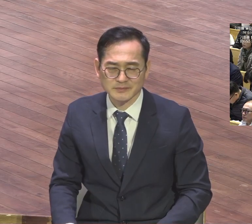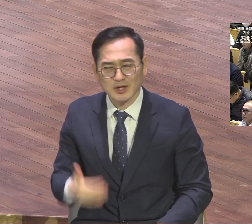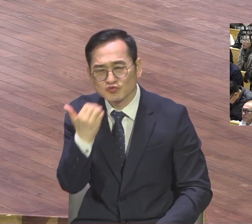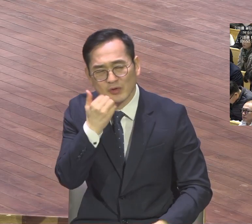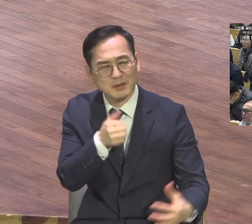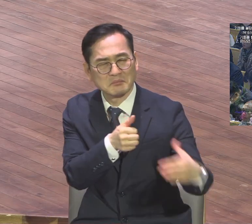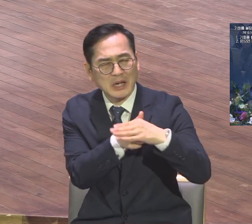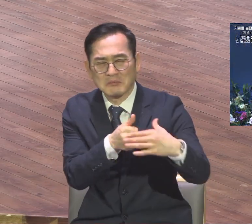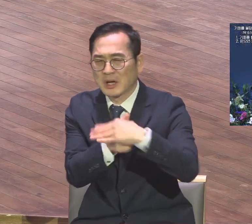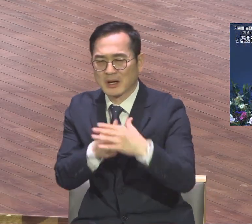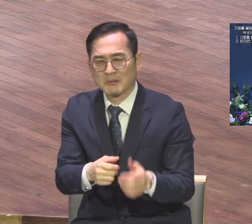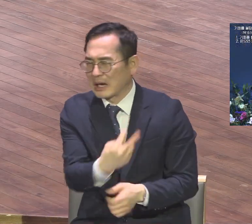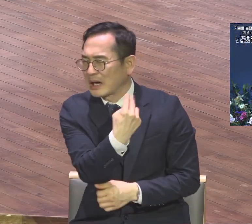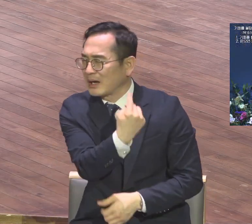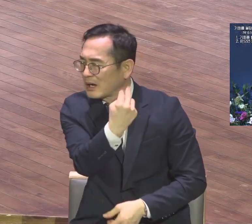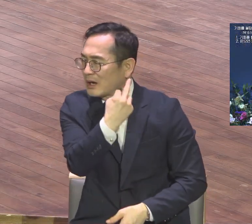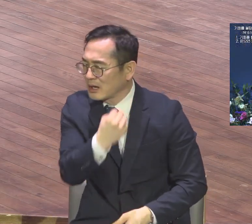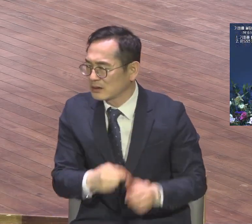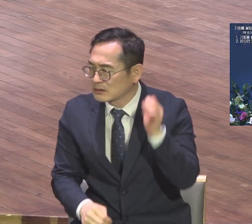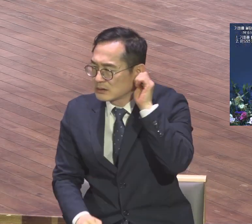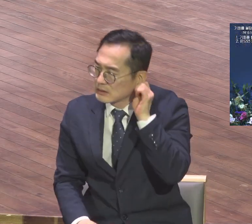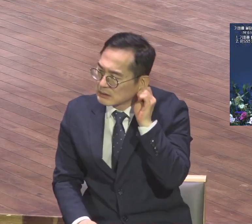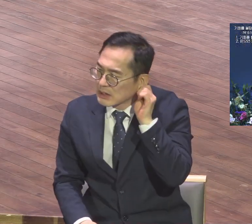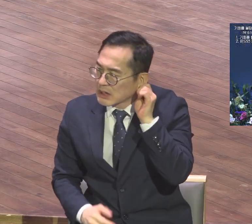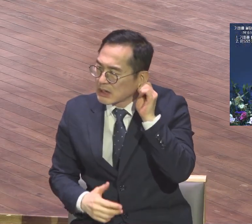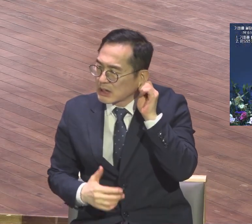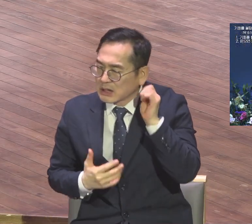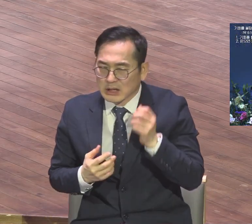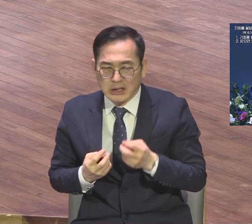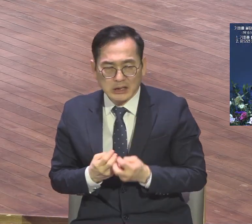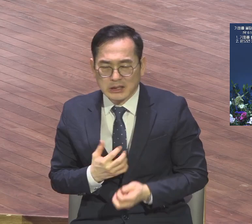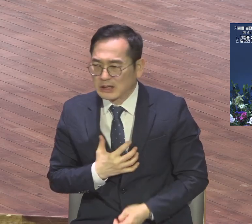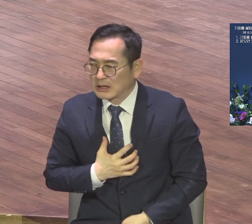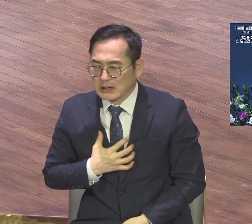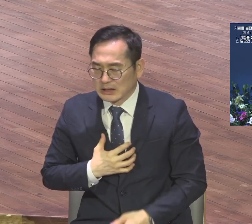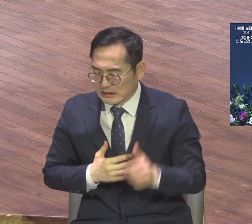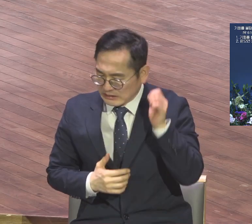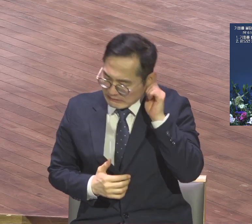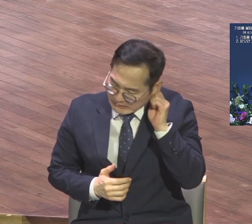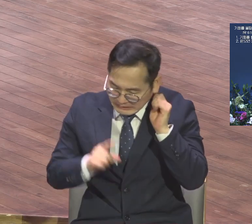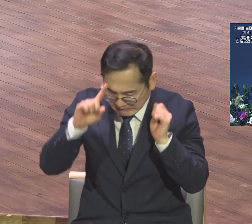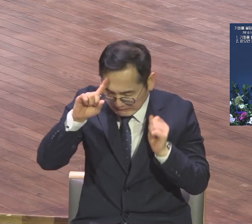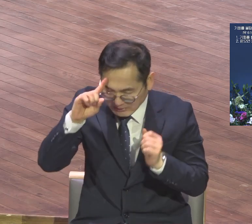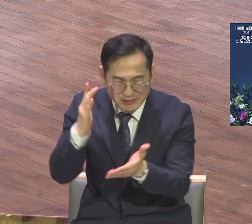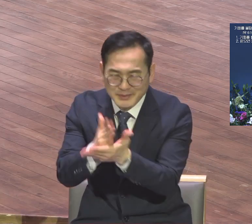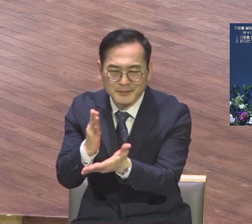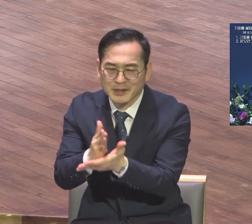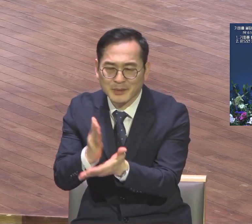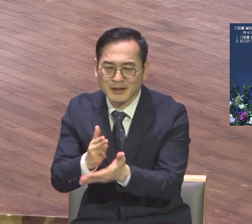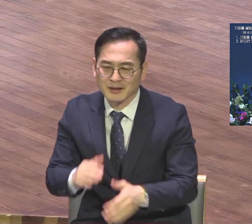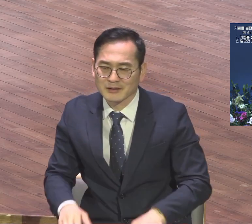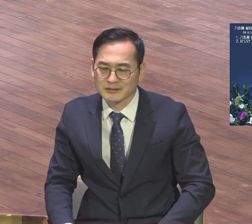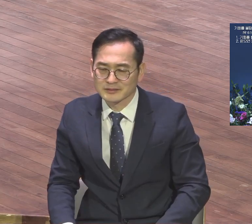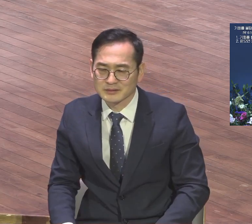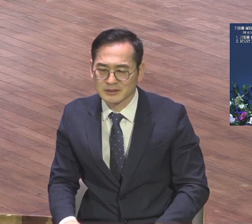했다, 이런 말 저런 말 했다, 뭐 이런 힘 빠지는 말, 이런 부정적인 말 했다, 거기다 흔들리면 안 돼요.